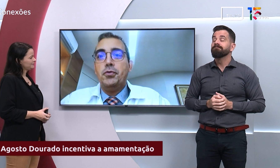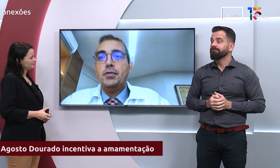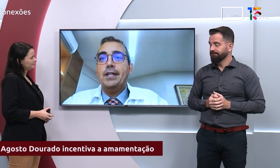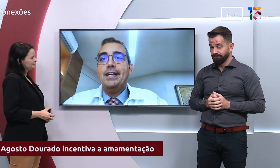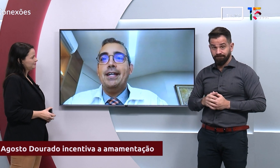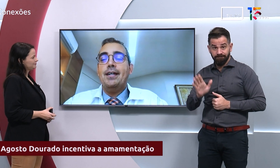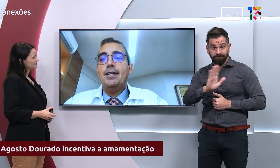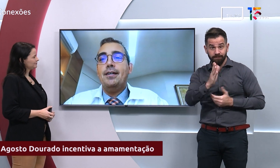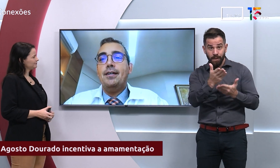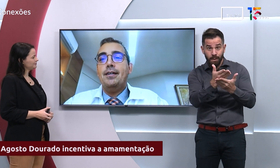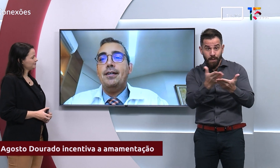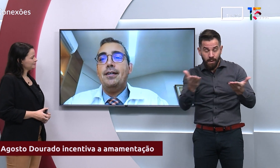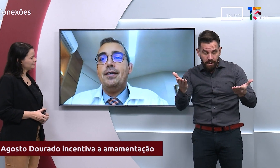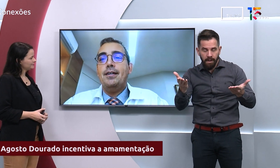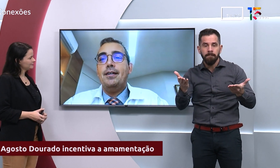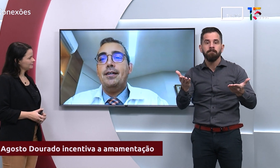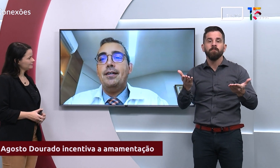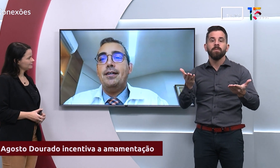Olá a todos.